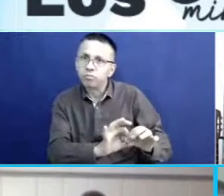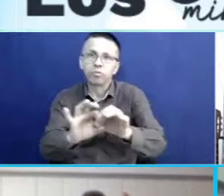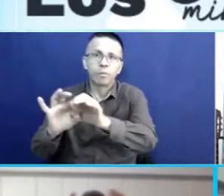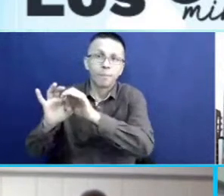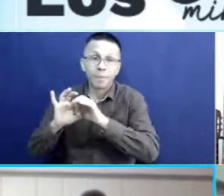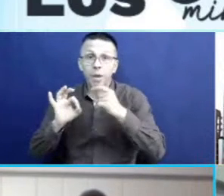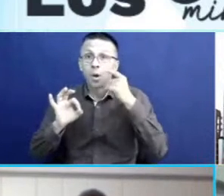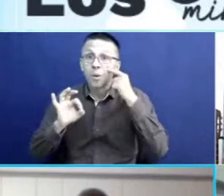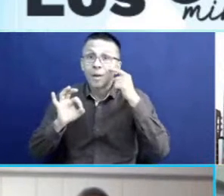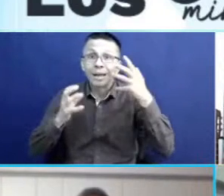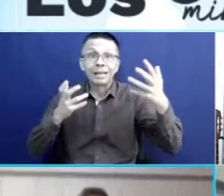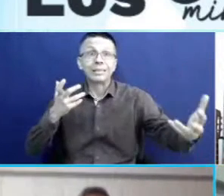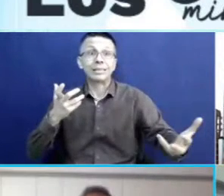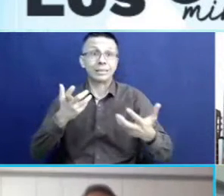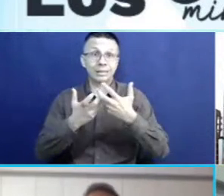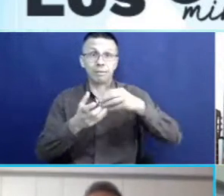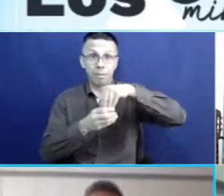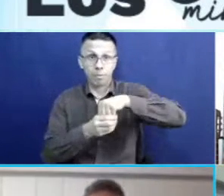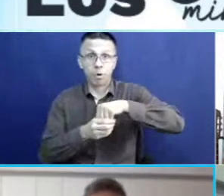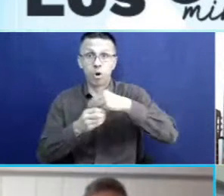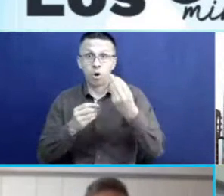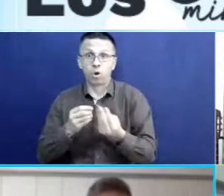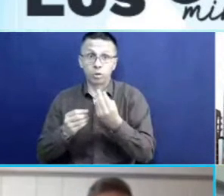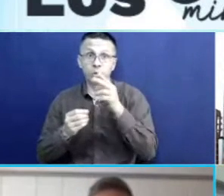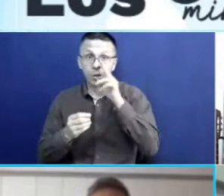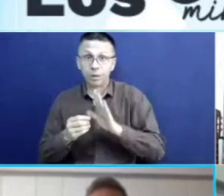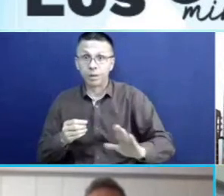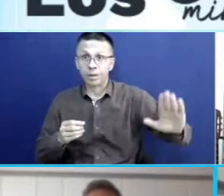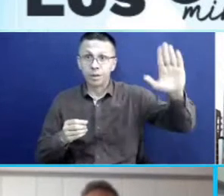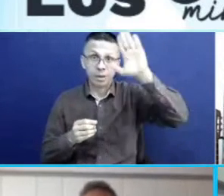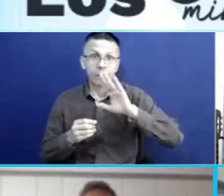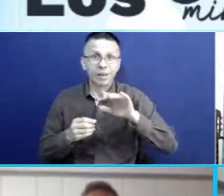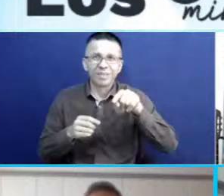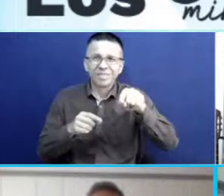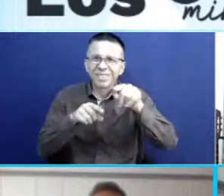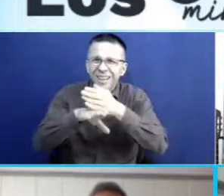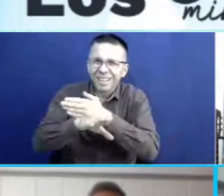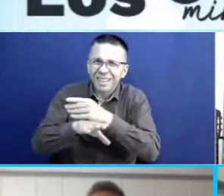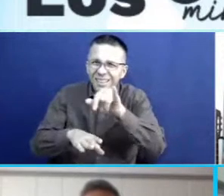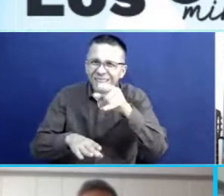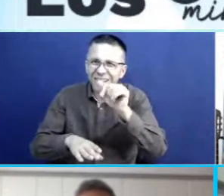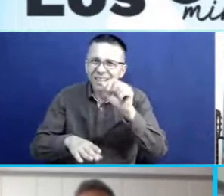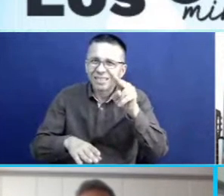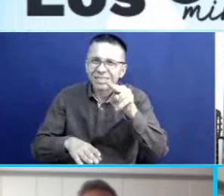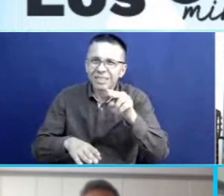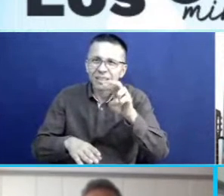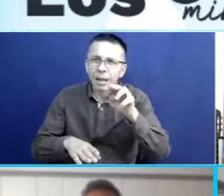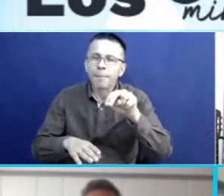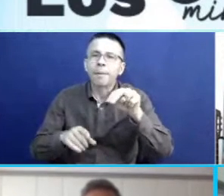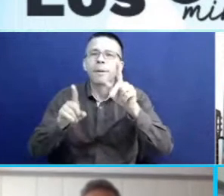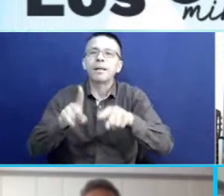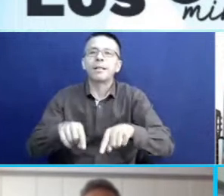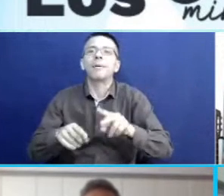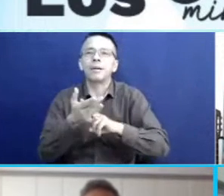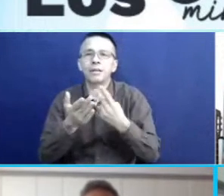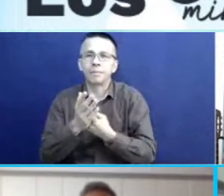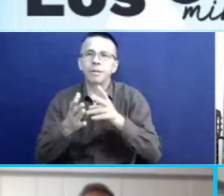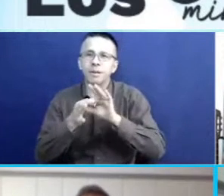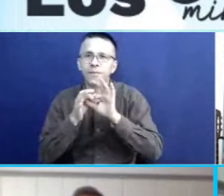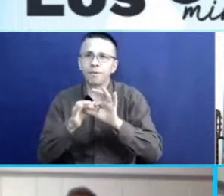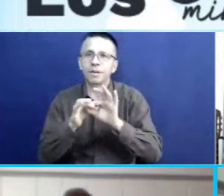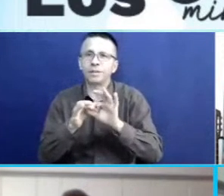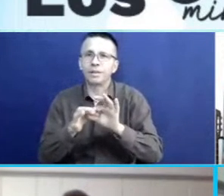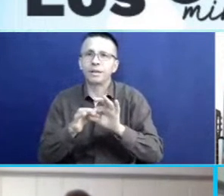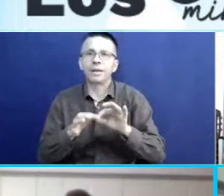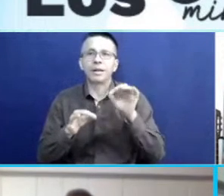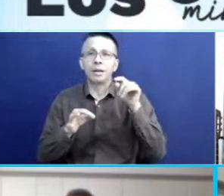sistema, incluyendo al Consejo Nacional y todo el sistema de Yasmín que usted me estaba acompañando ahora, y nuestro intérprete también de FENASCOL, que